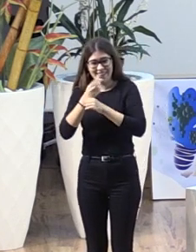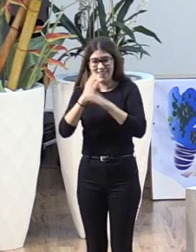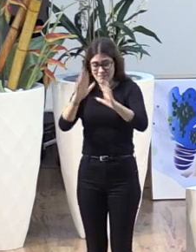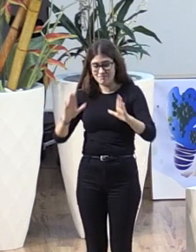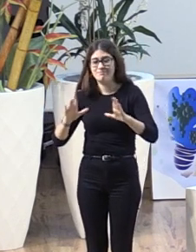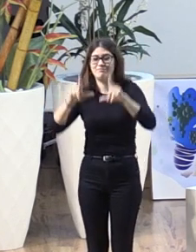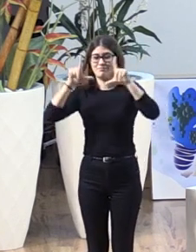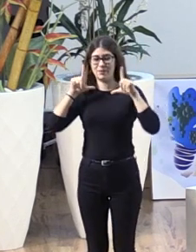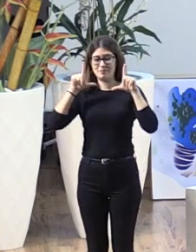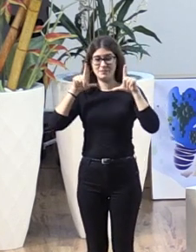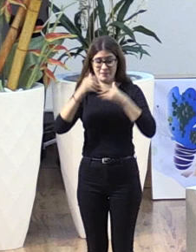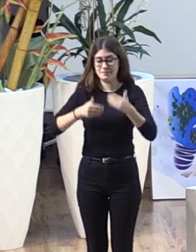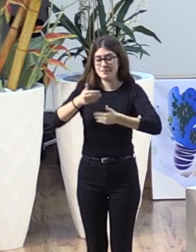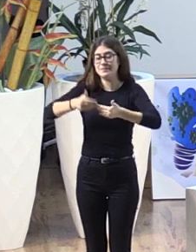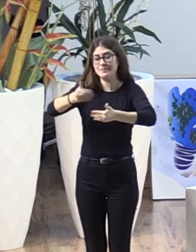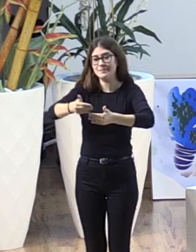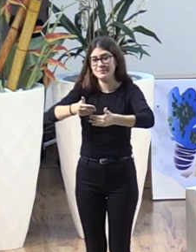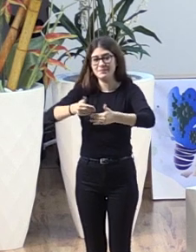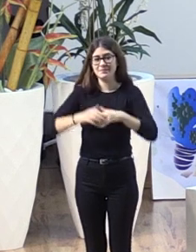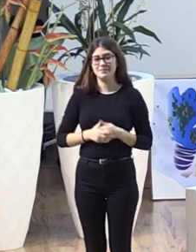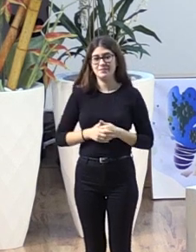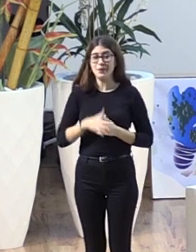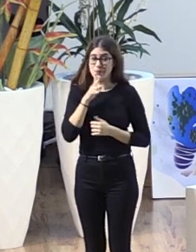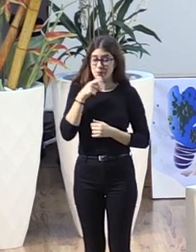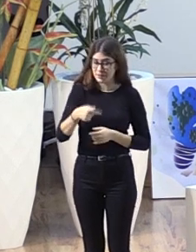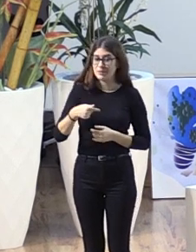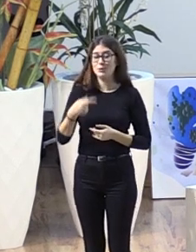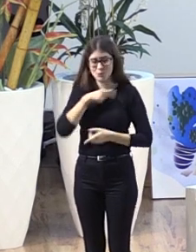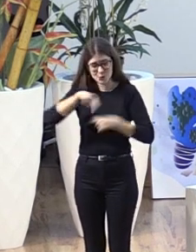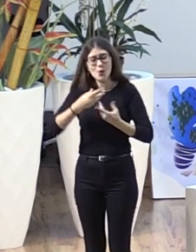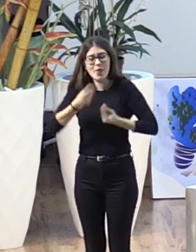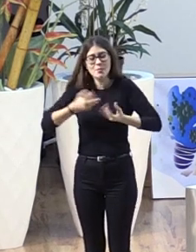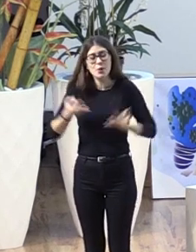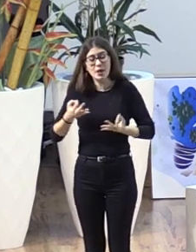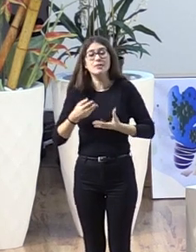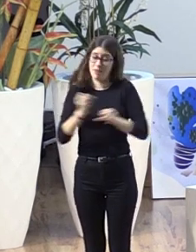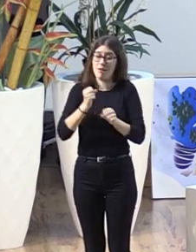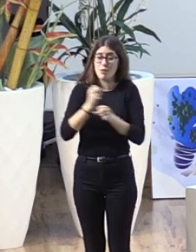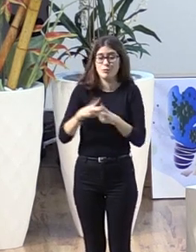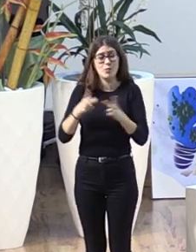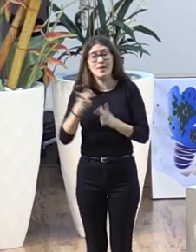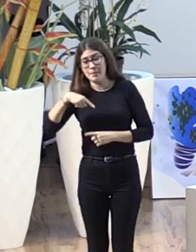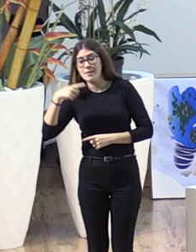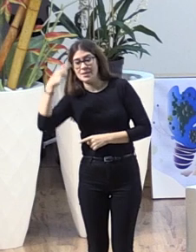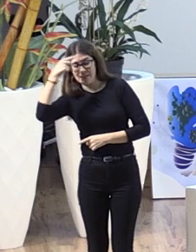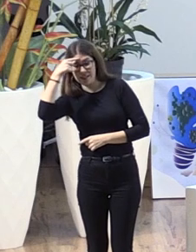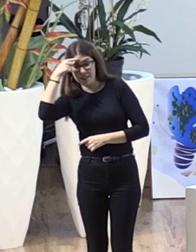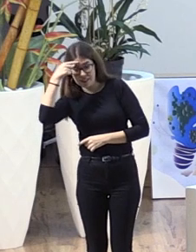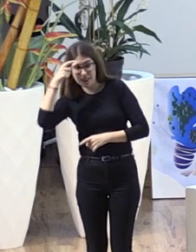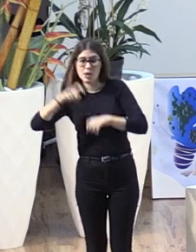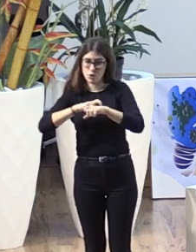de mejora. Y este es el cambio que tenemos que hacer en el trabajo social, en la psicología, en